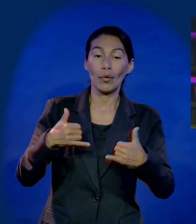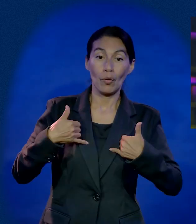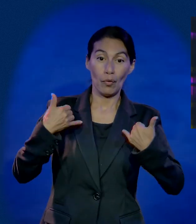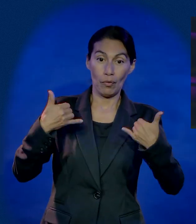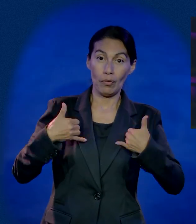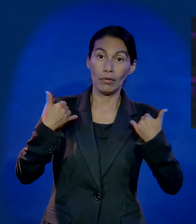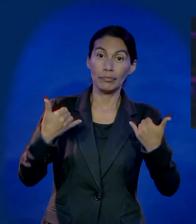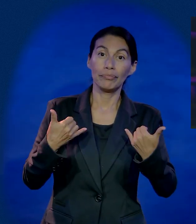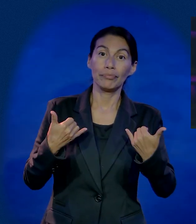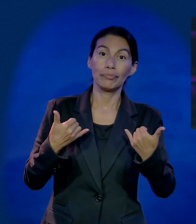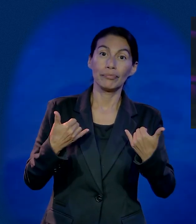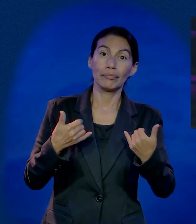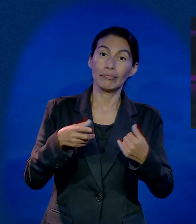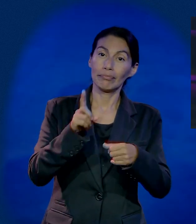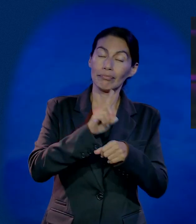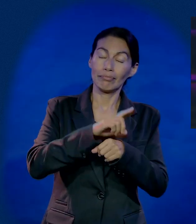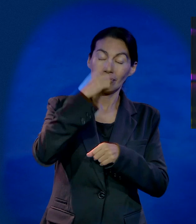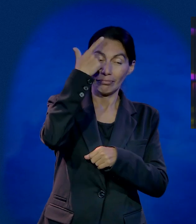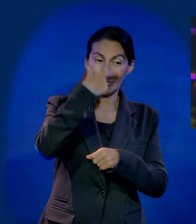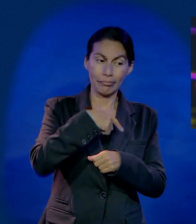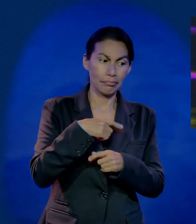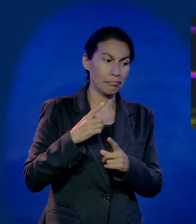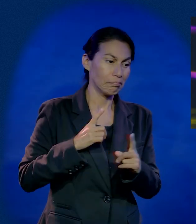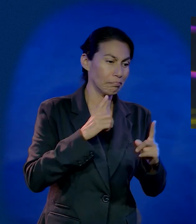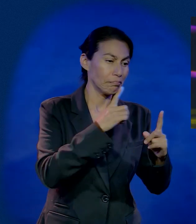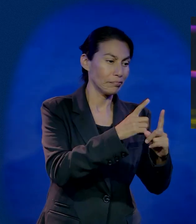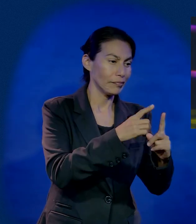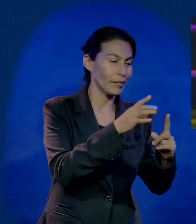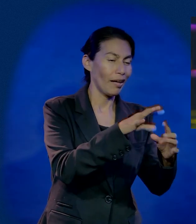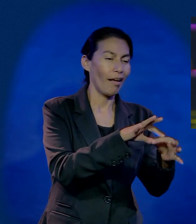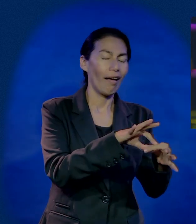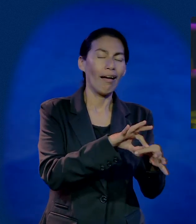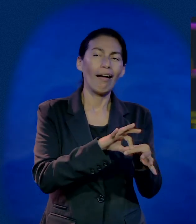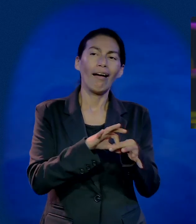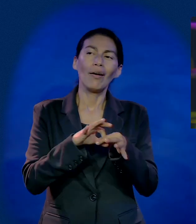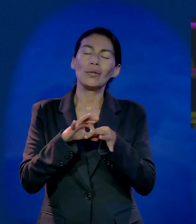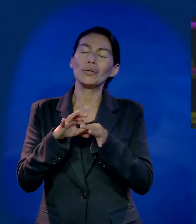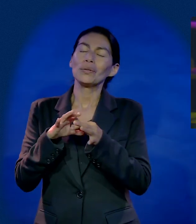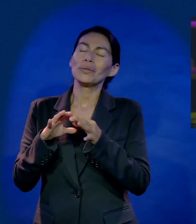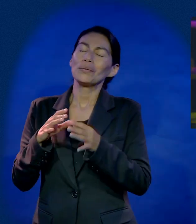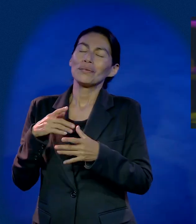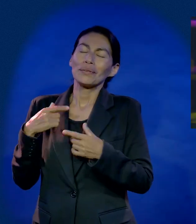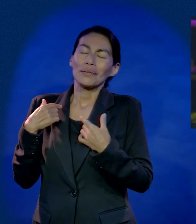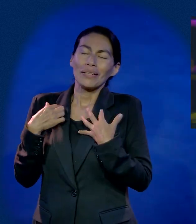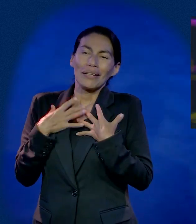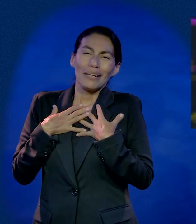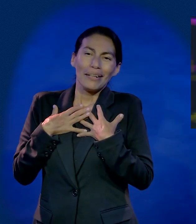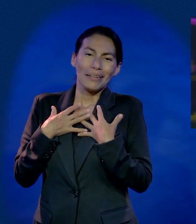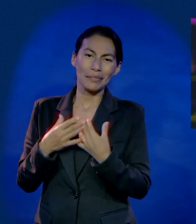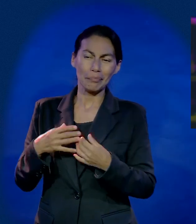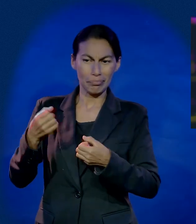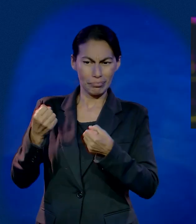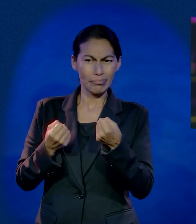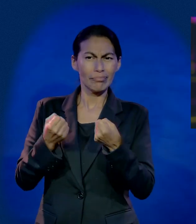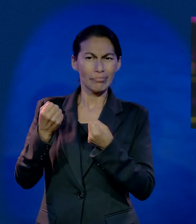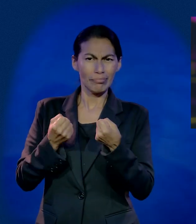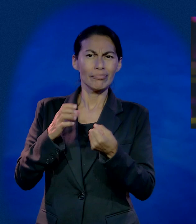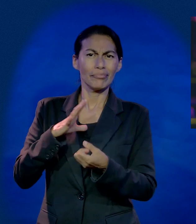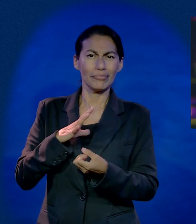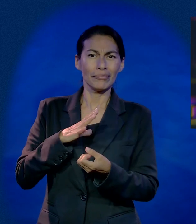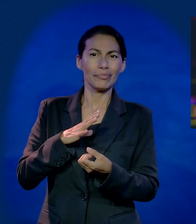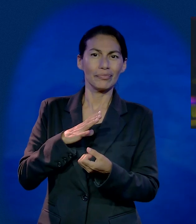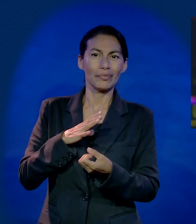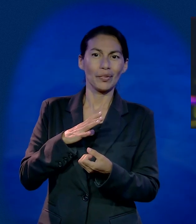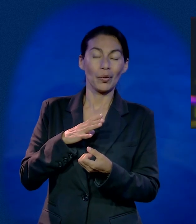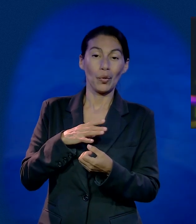muchacho aparece el sábado de noche por ti y tú sales con él, ilusionada. Te sube al carro porque él ya